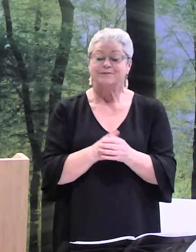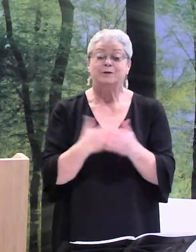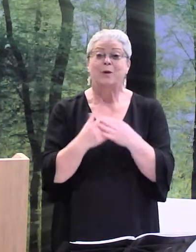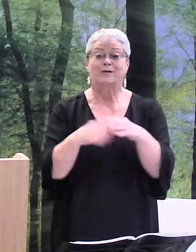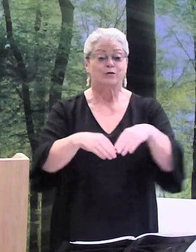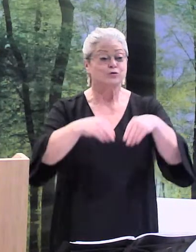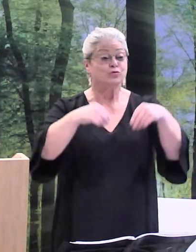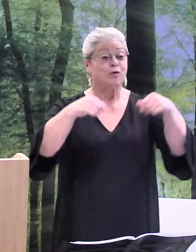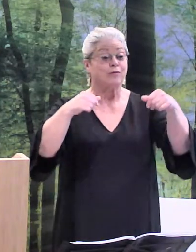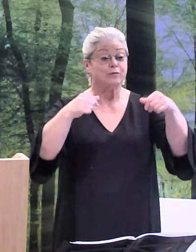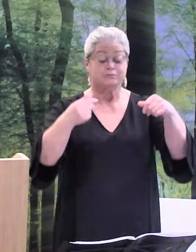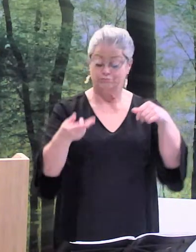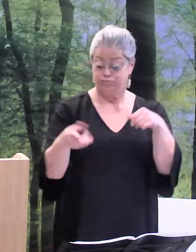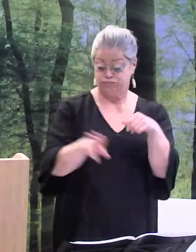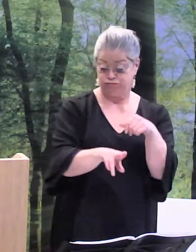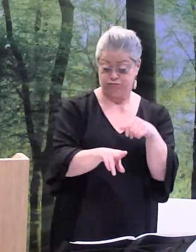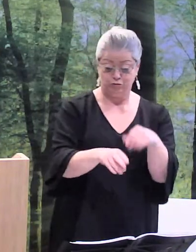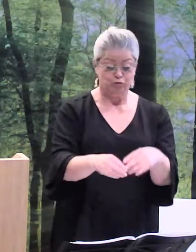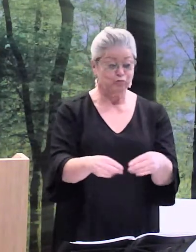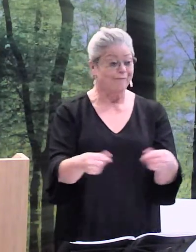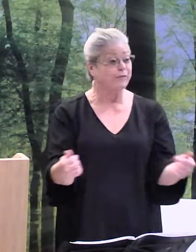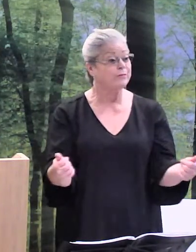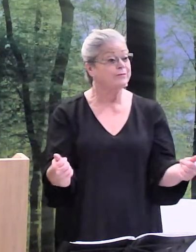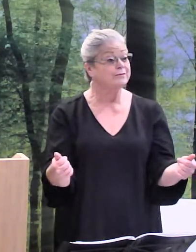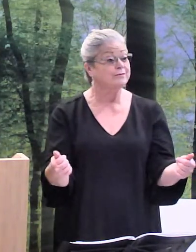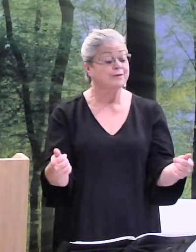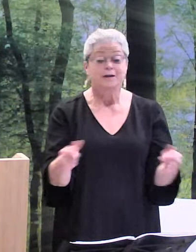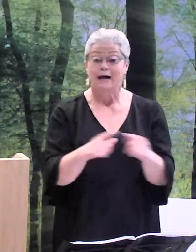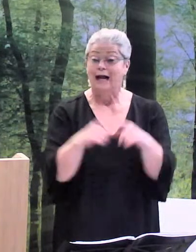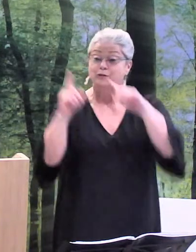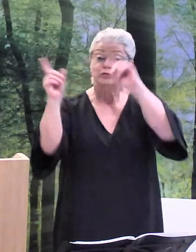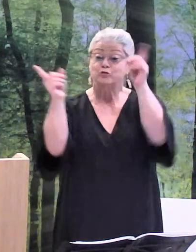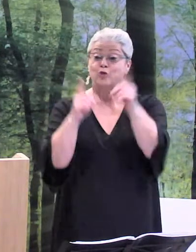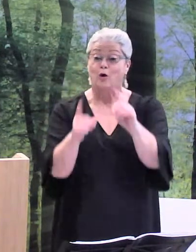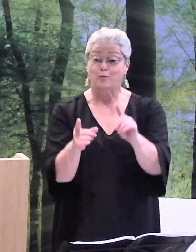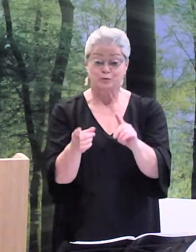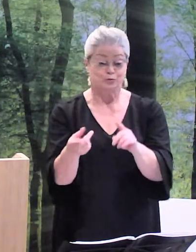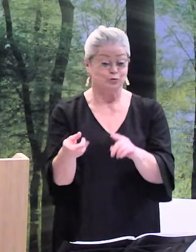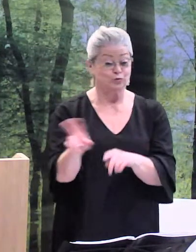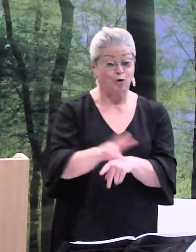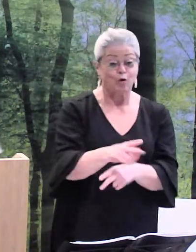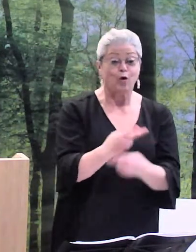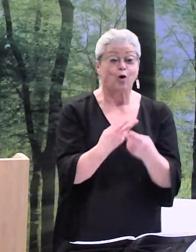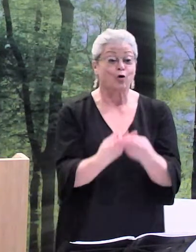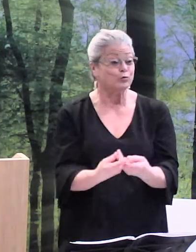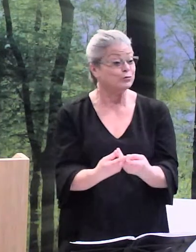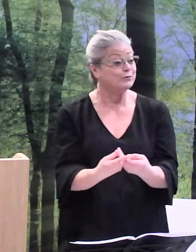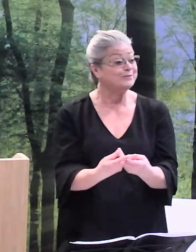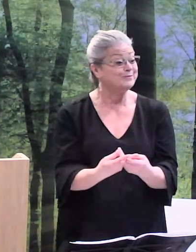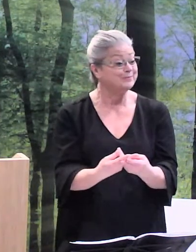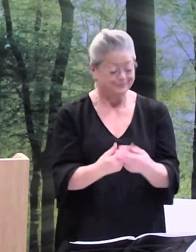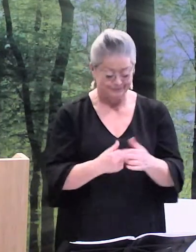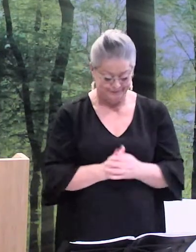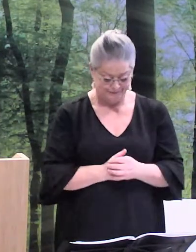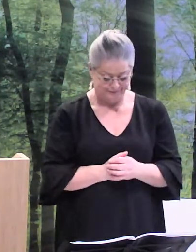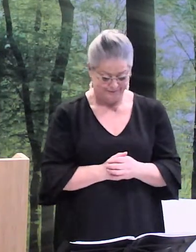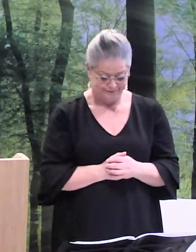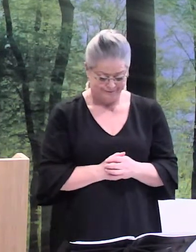Wat stof is, zal tot stof vergaan. En elke storm komt weer tot rust.